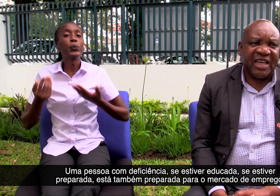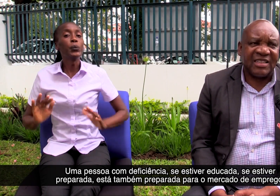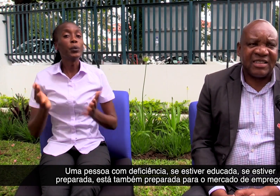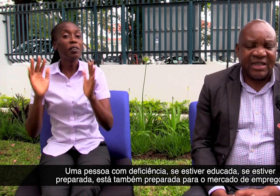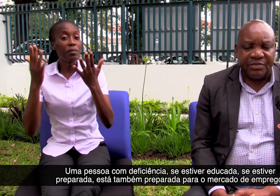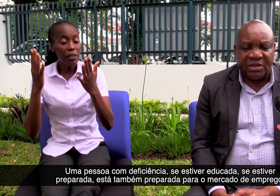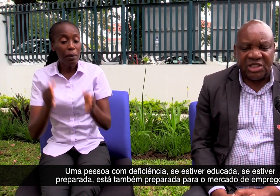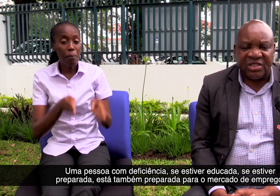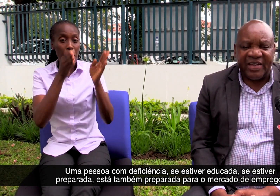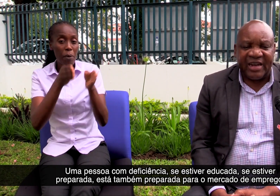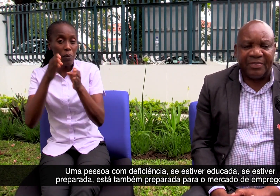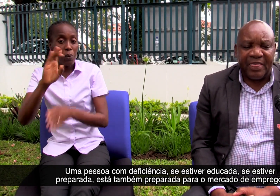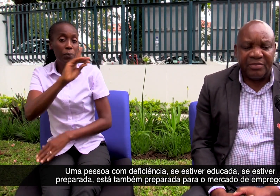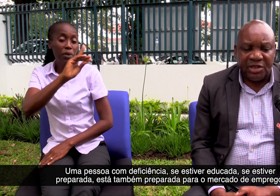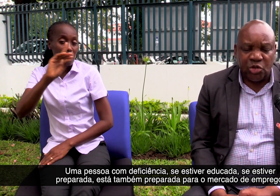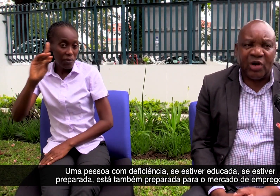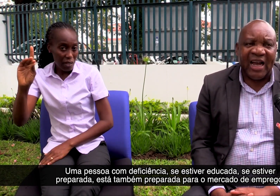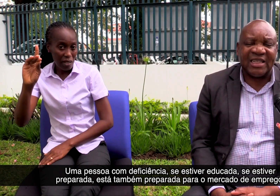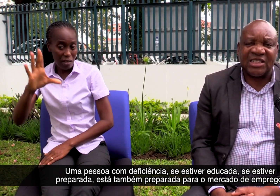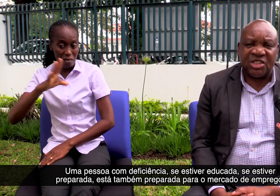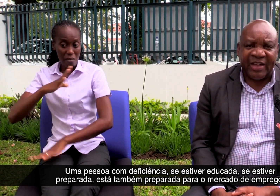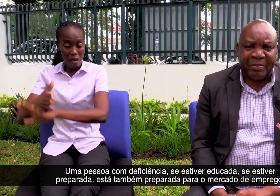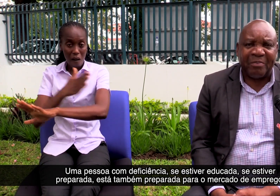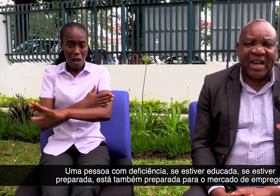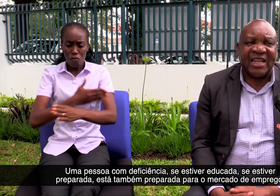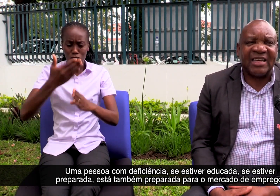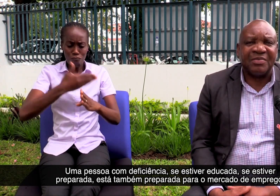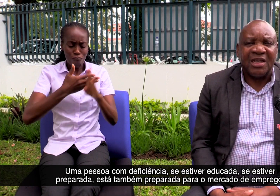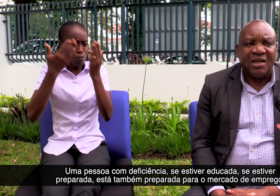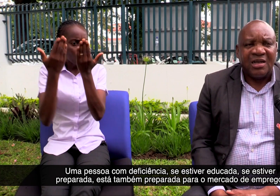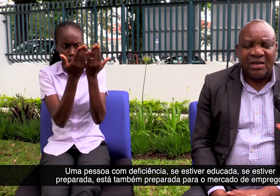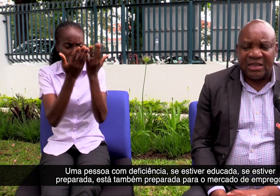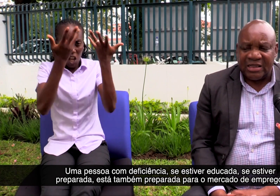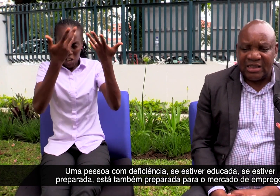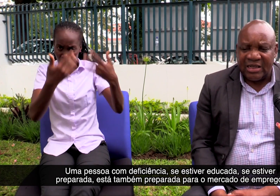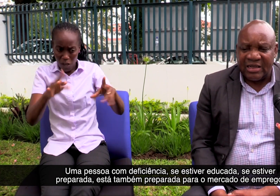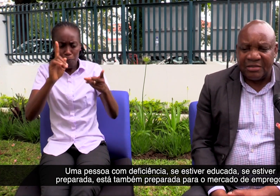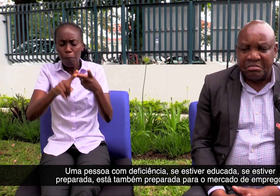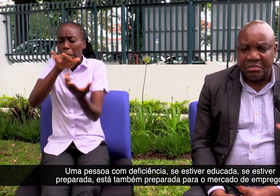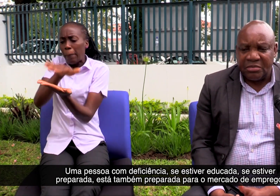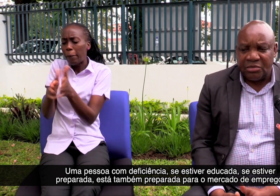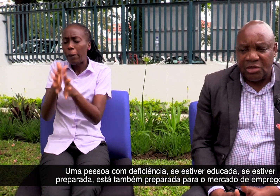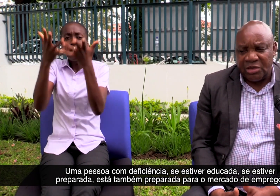com deficiência, se estiver educada, se estiver preparada,